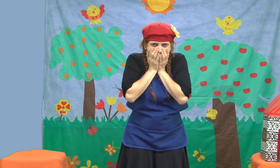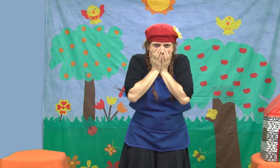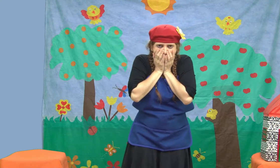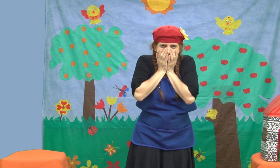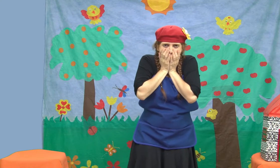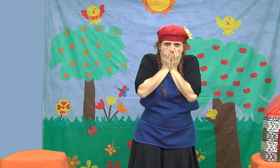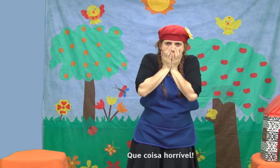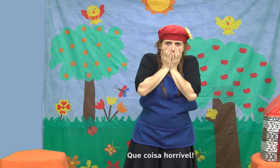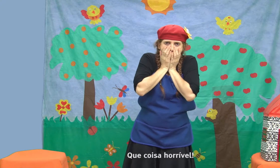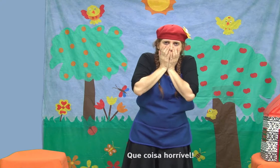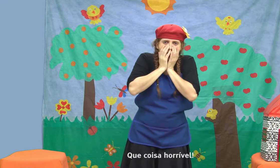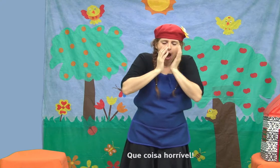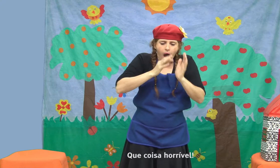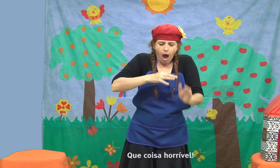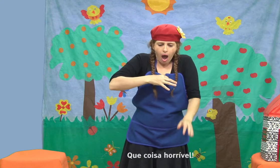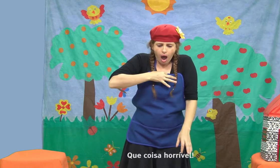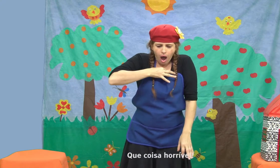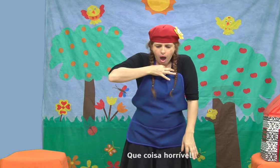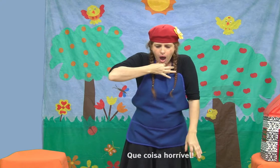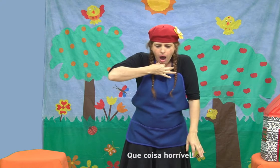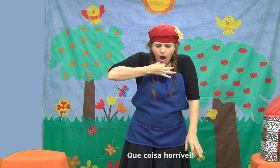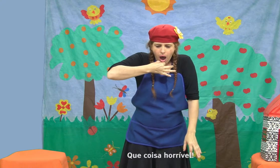que coisa horrível